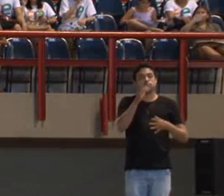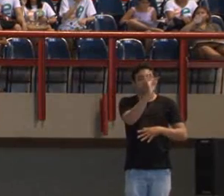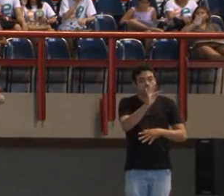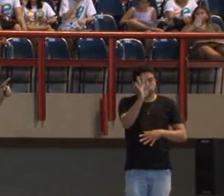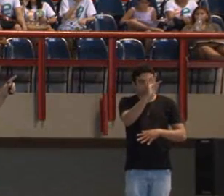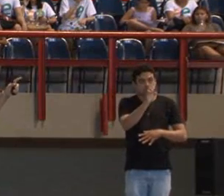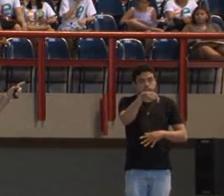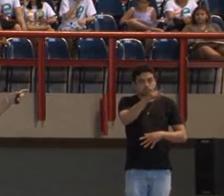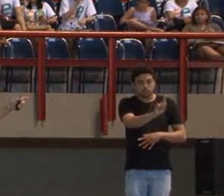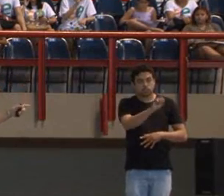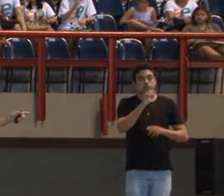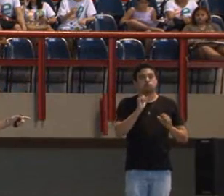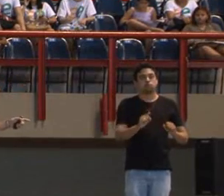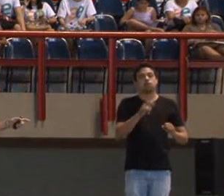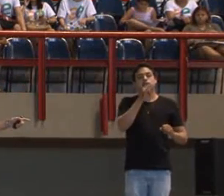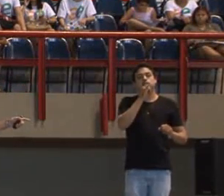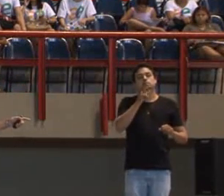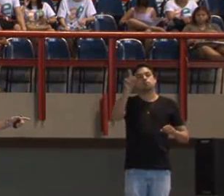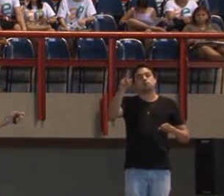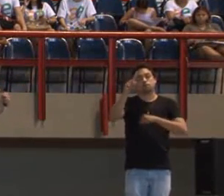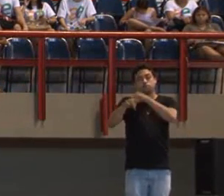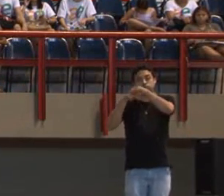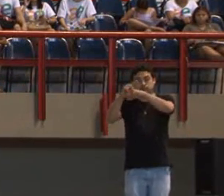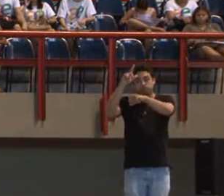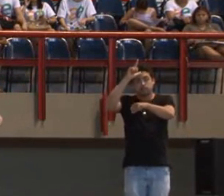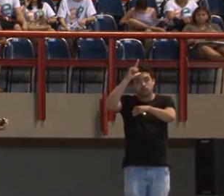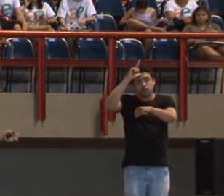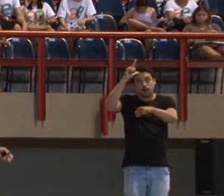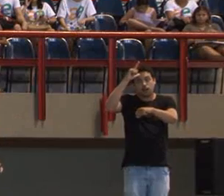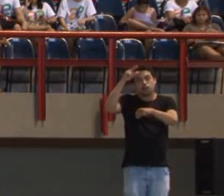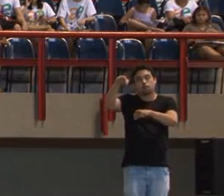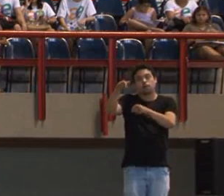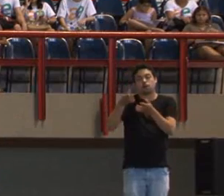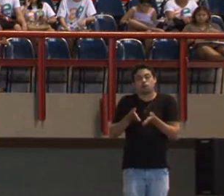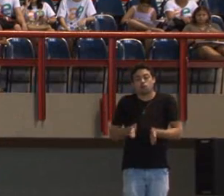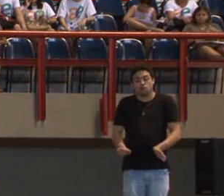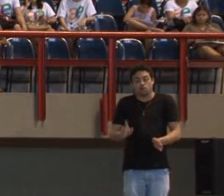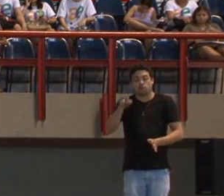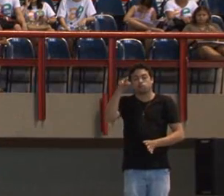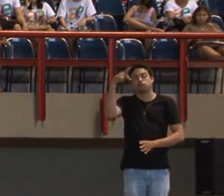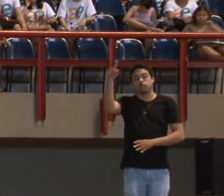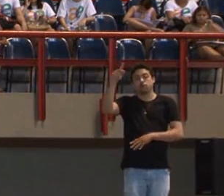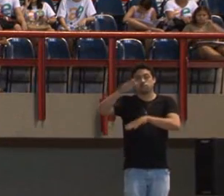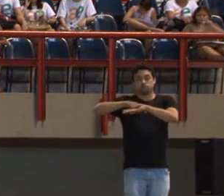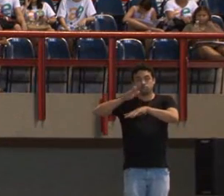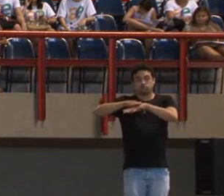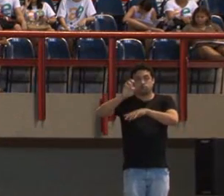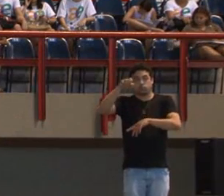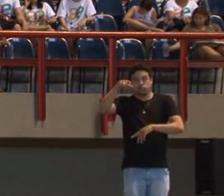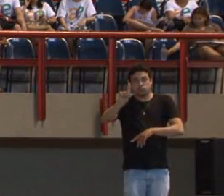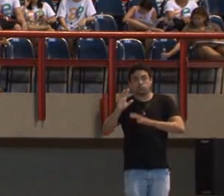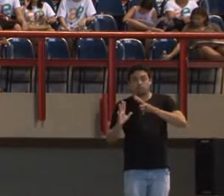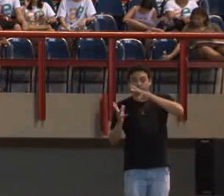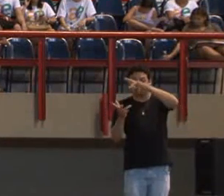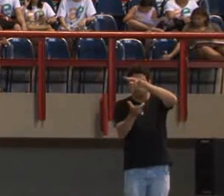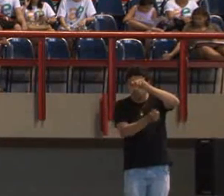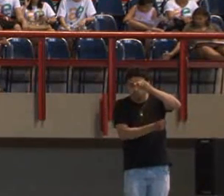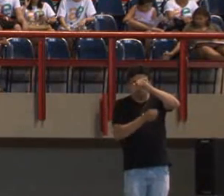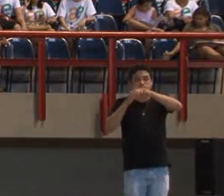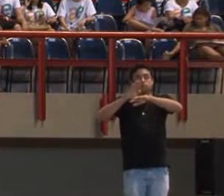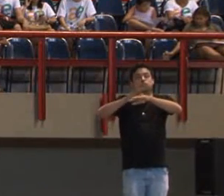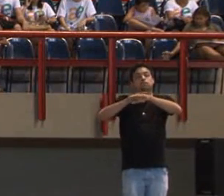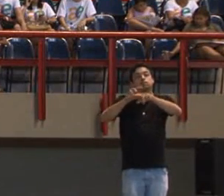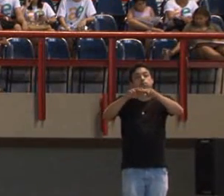e pode terminar seu curso na Alemanha, um dos berços da engenharia mundial. Hoje é do interesse